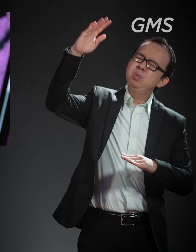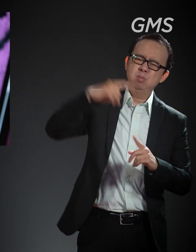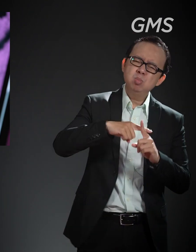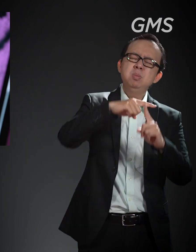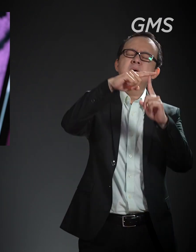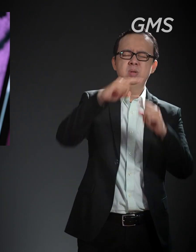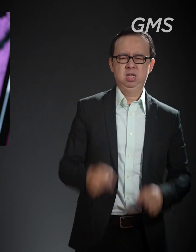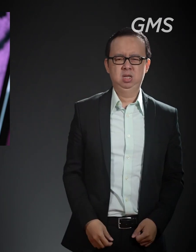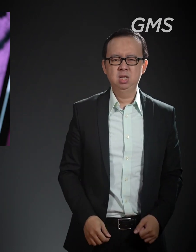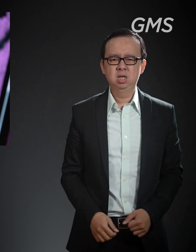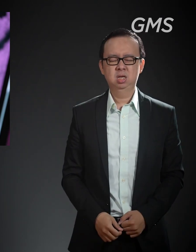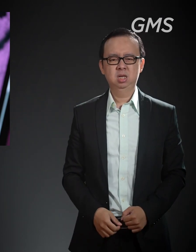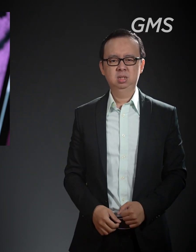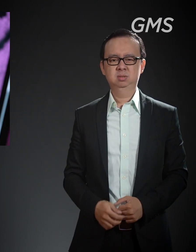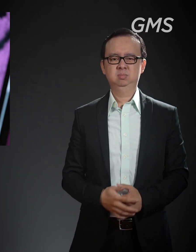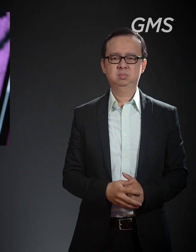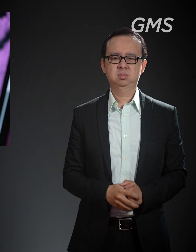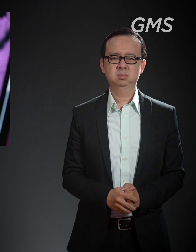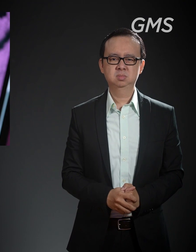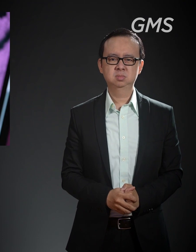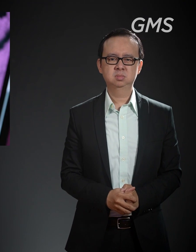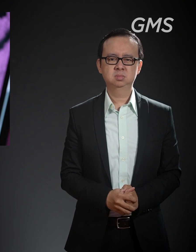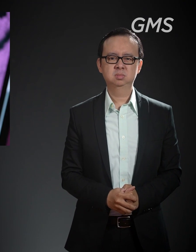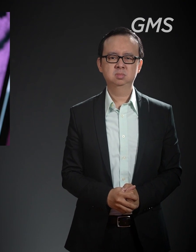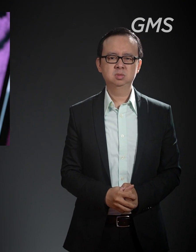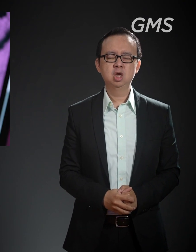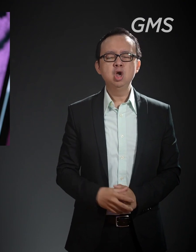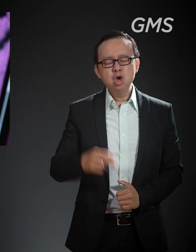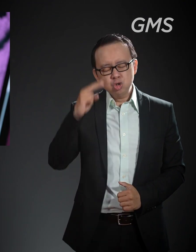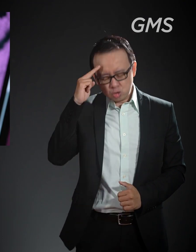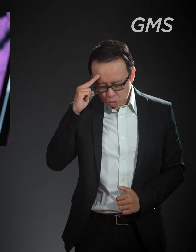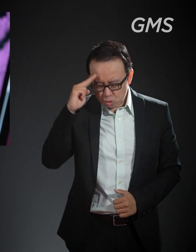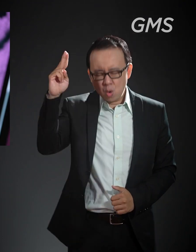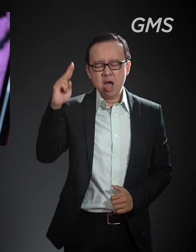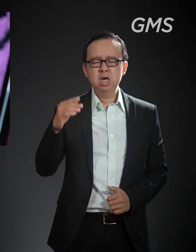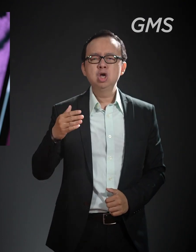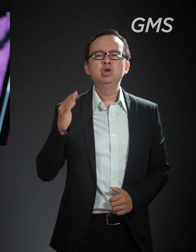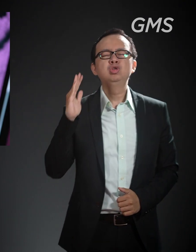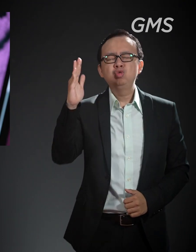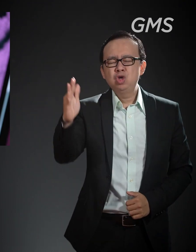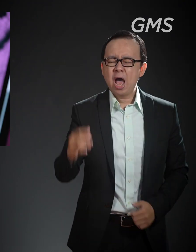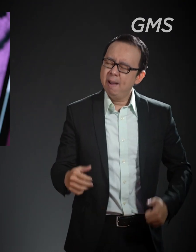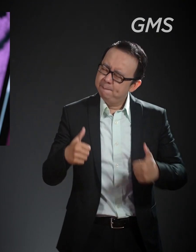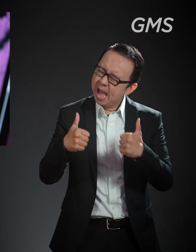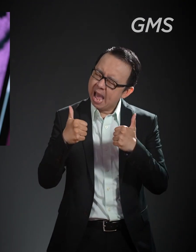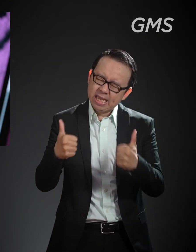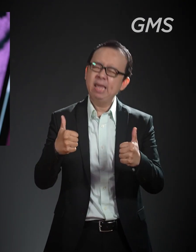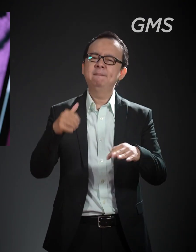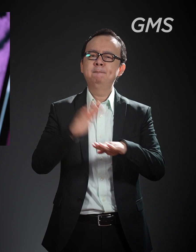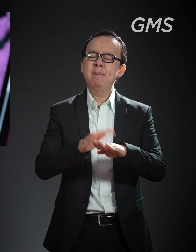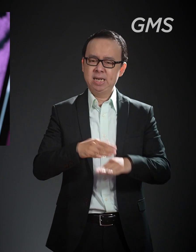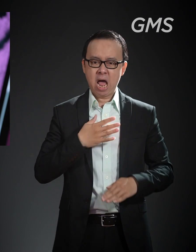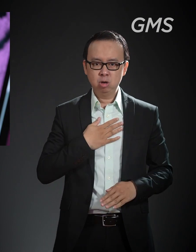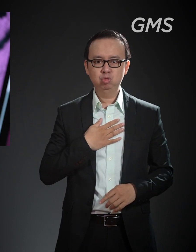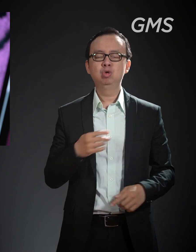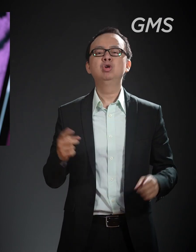hati. Bukan puas diri, tetapi merasa Tuhan sudah terlalu baik bagiku. Aku harus mengembalikan